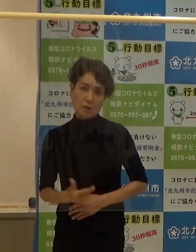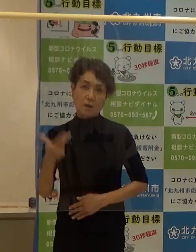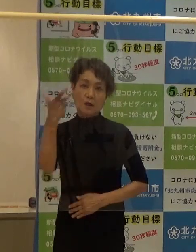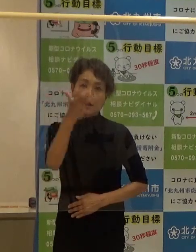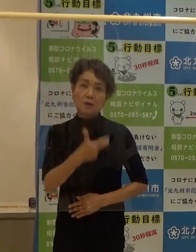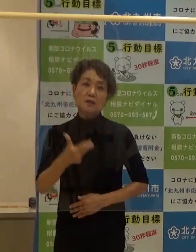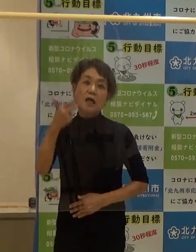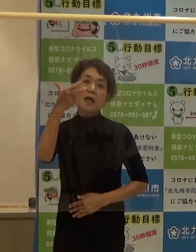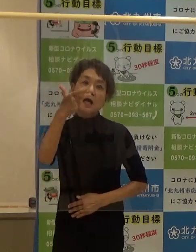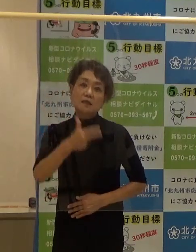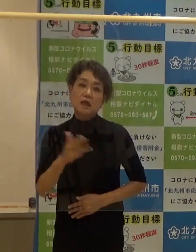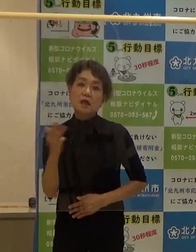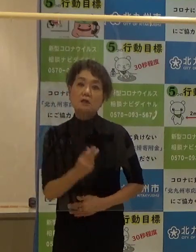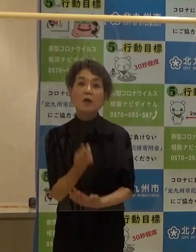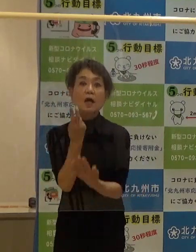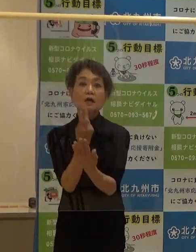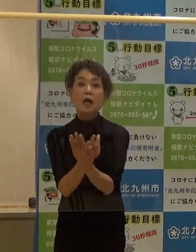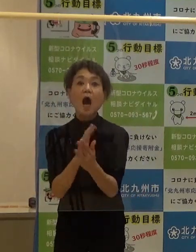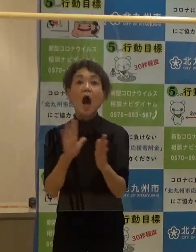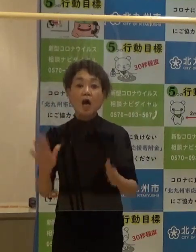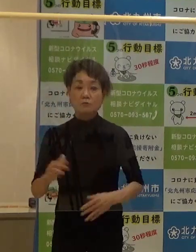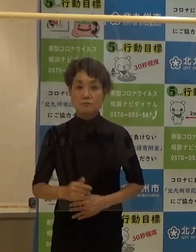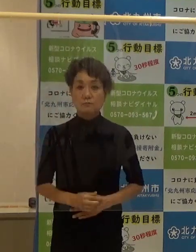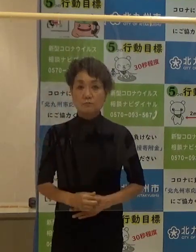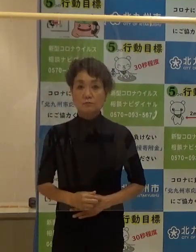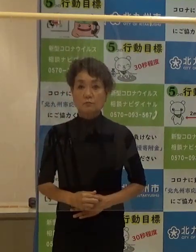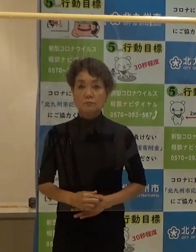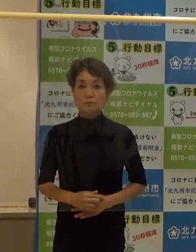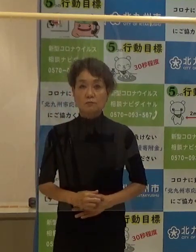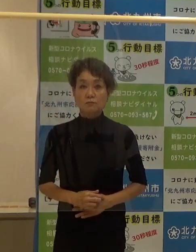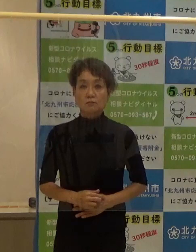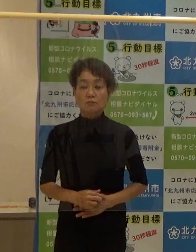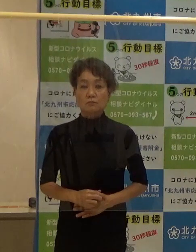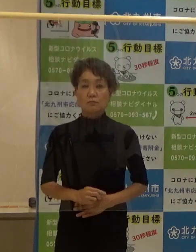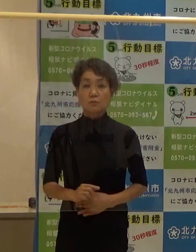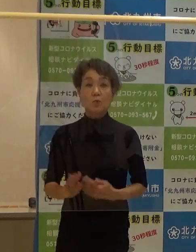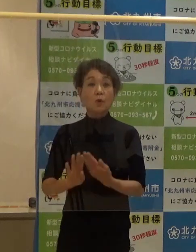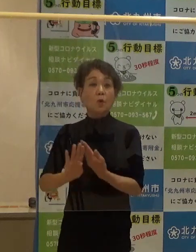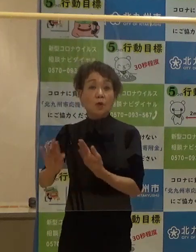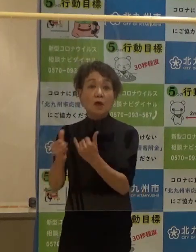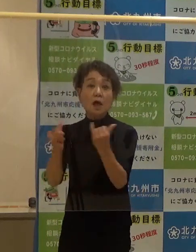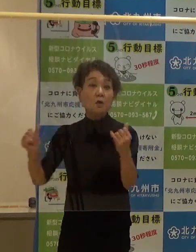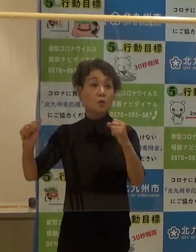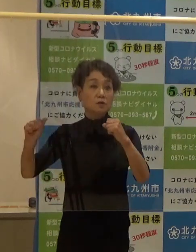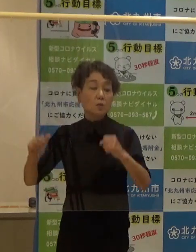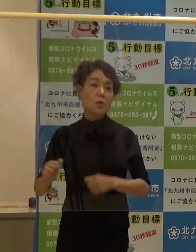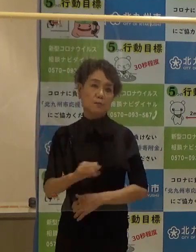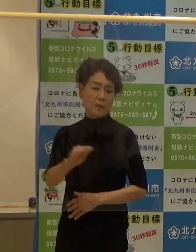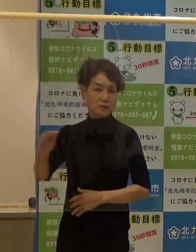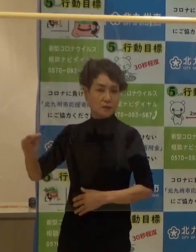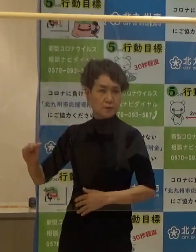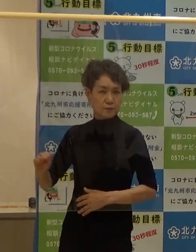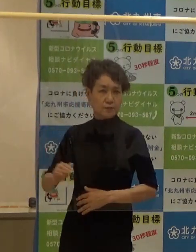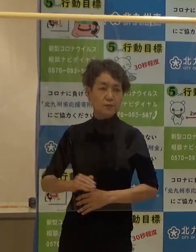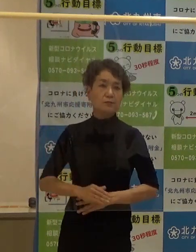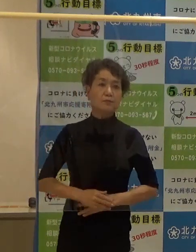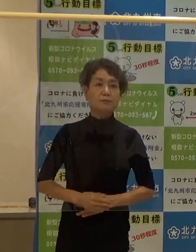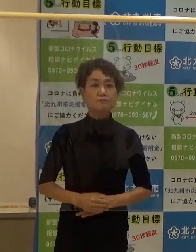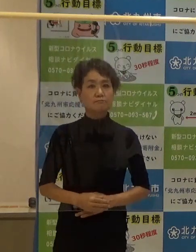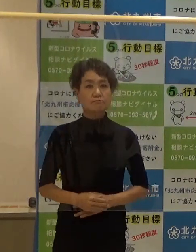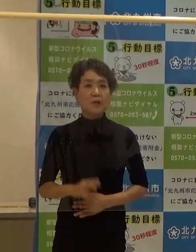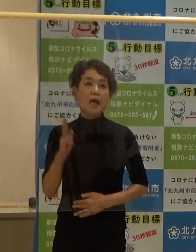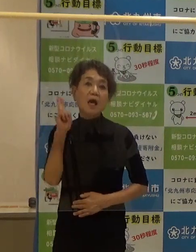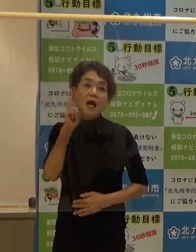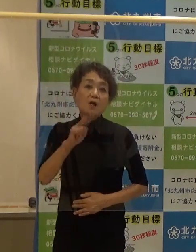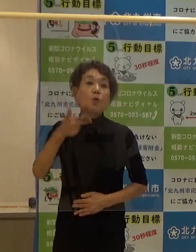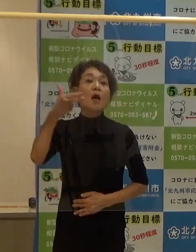参加されると思いますが、そこに入れない方もいらっしゃるんで、だからそういった意味ではですね、横浜の